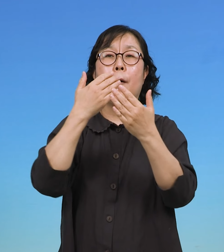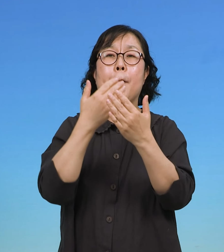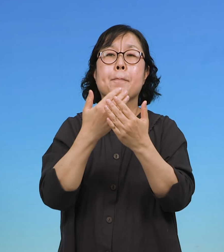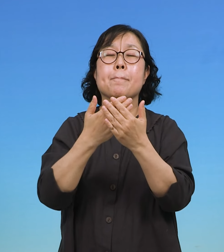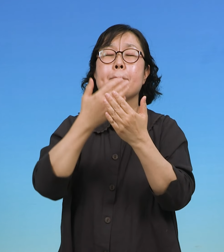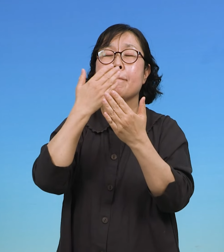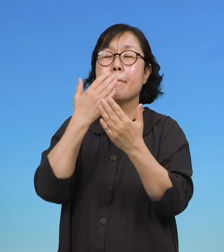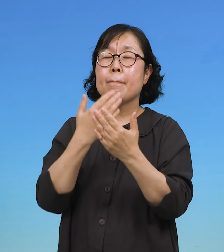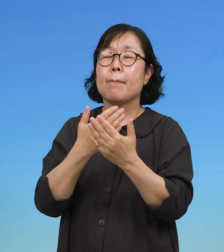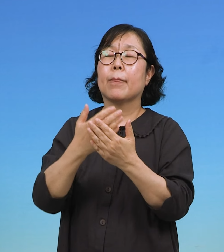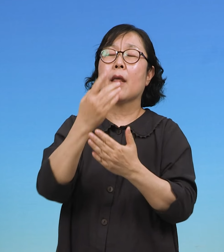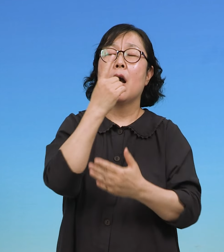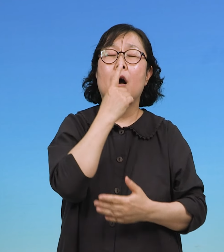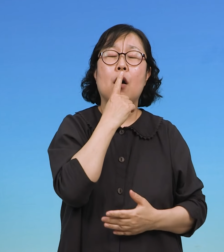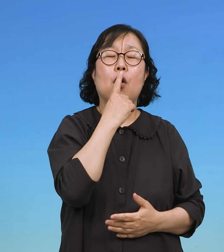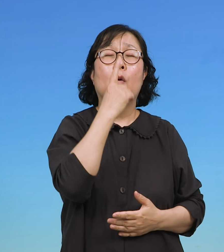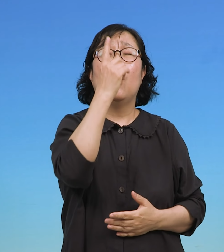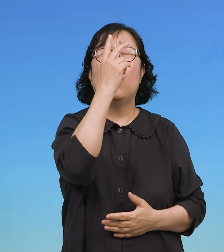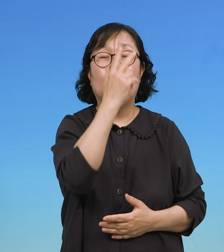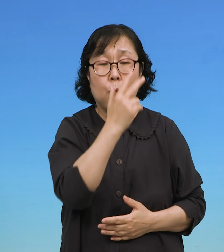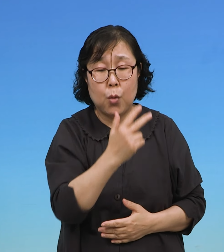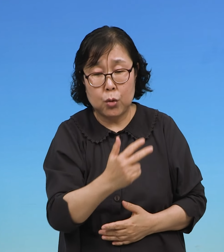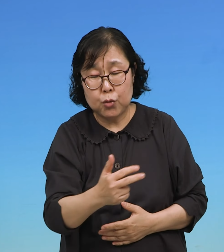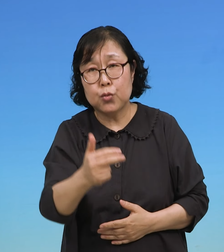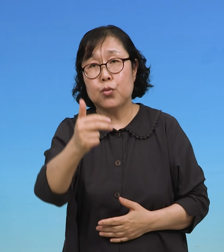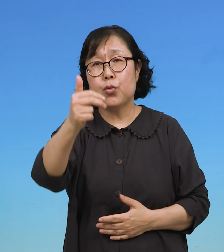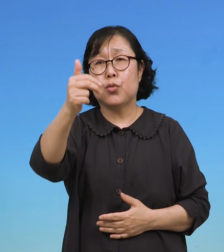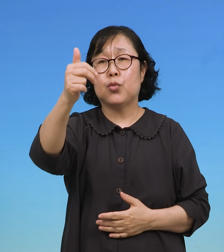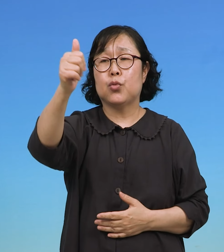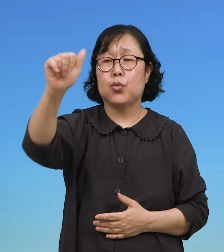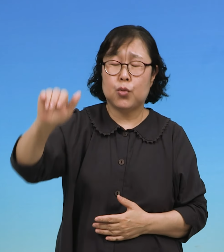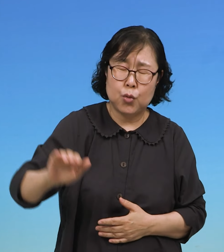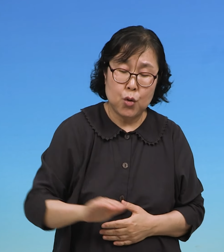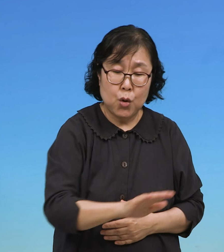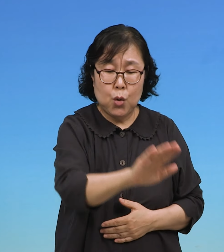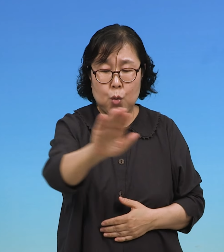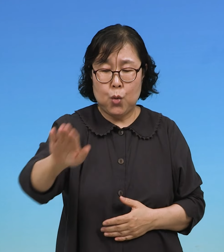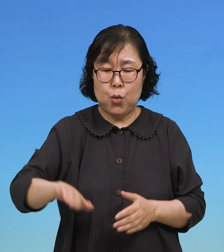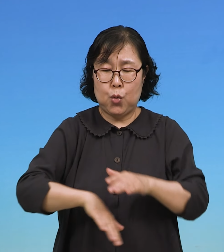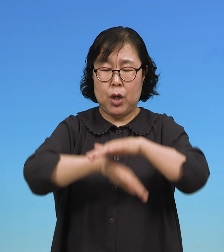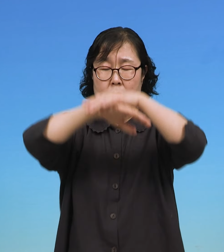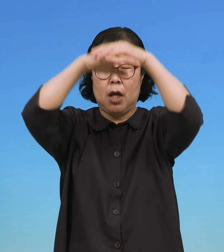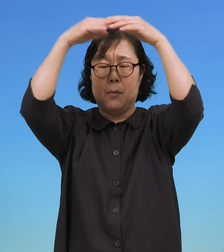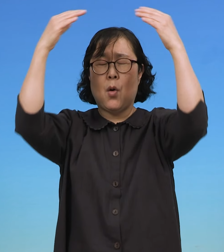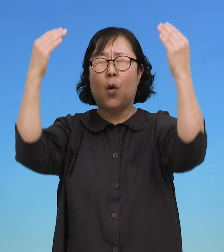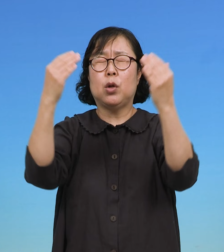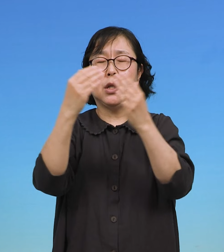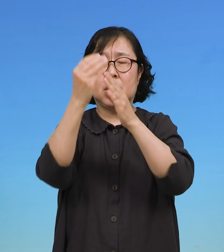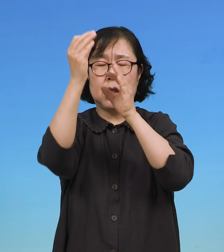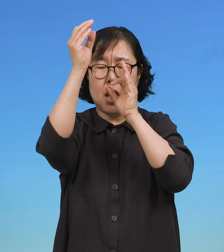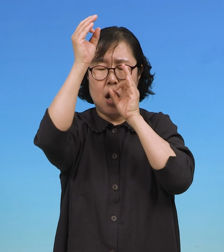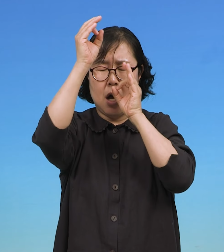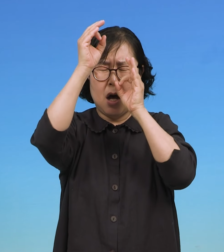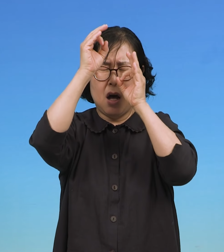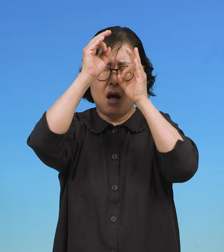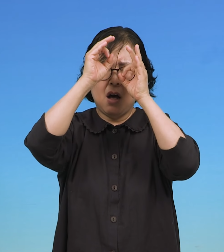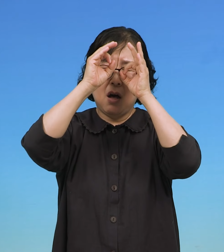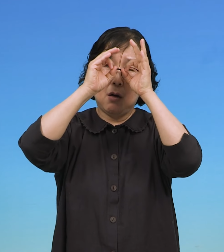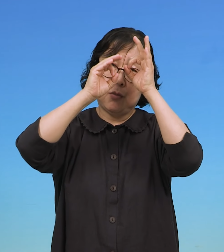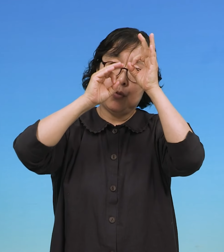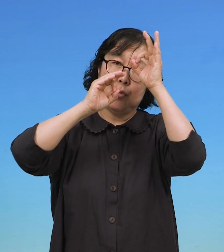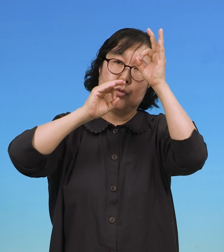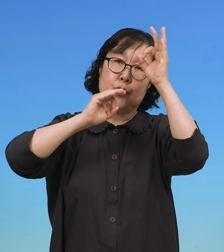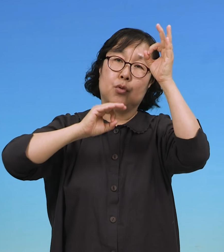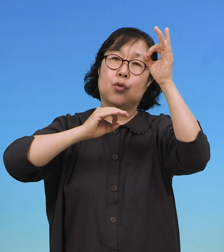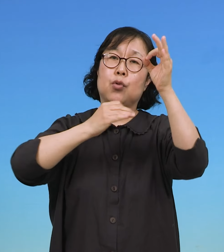여러분, 십자가를 통한 하나님의 환대, 십자가를 통한 하나님의 호의, 오 주, 우리 모든